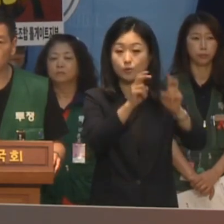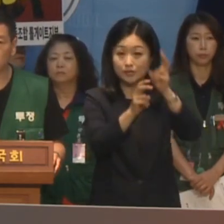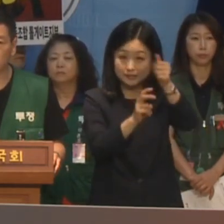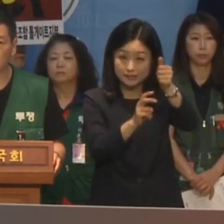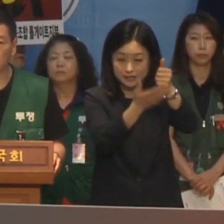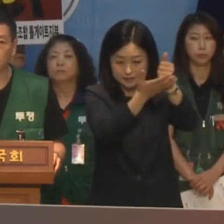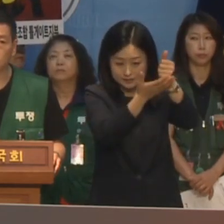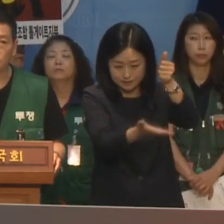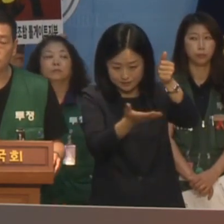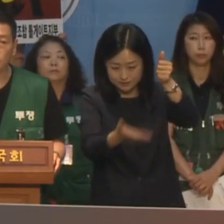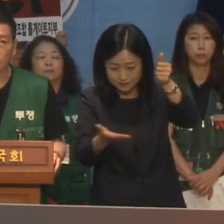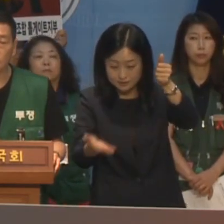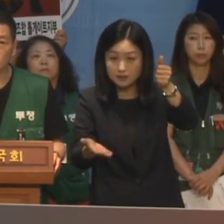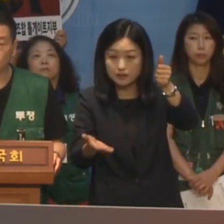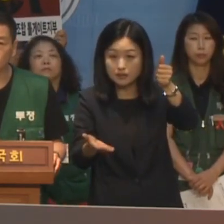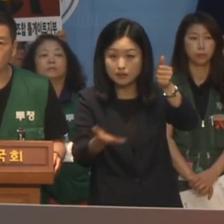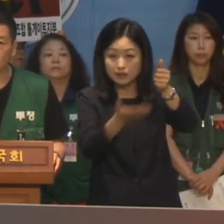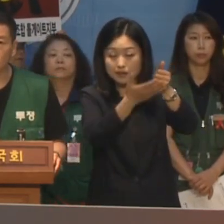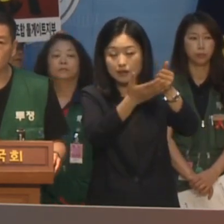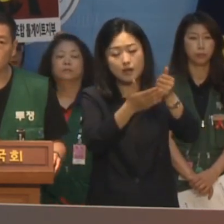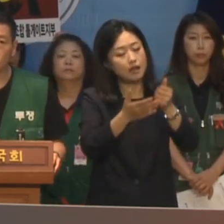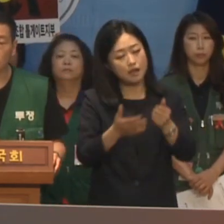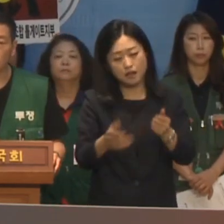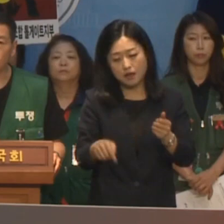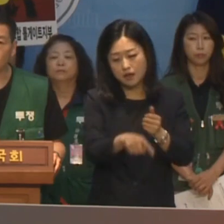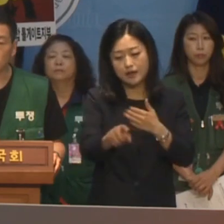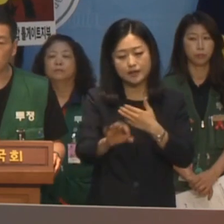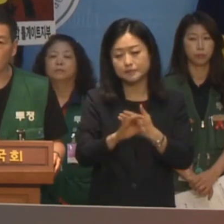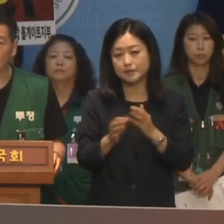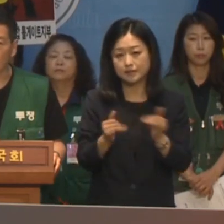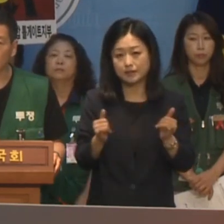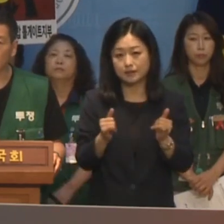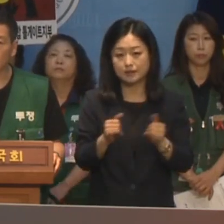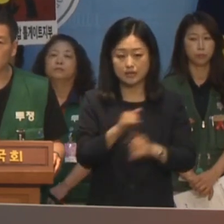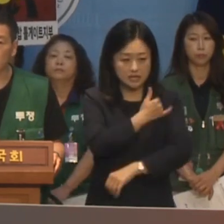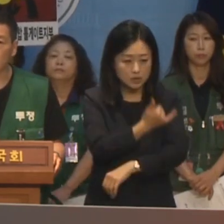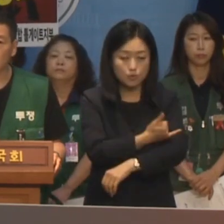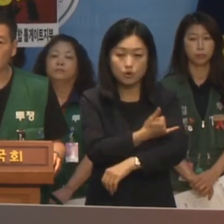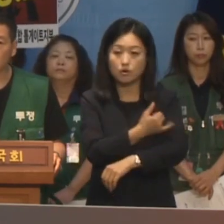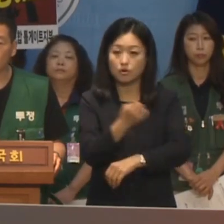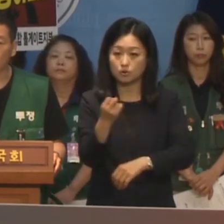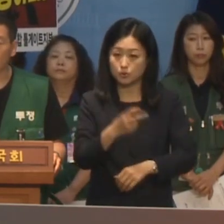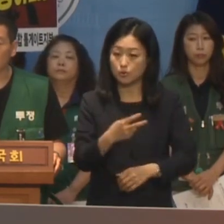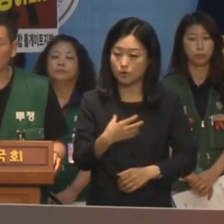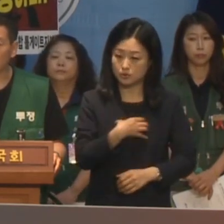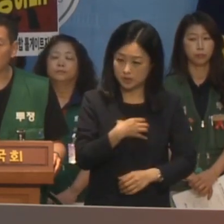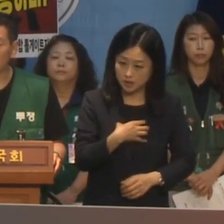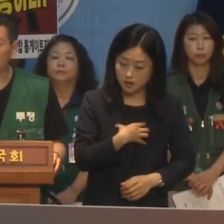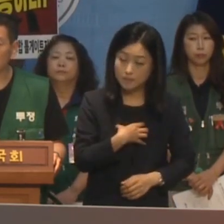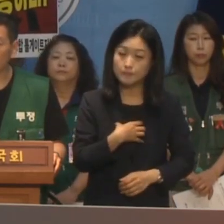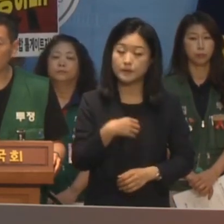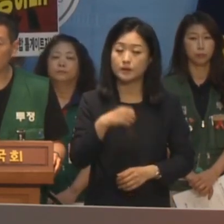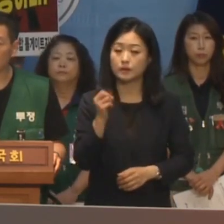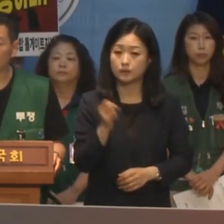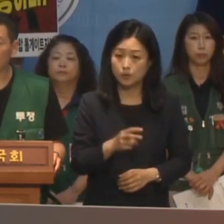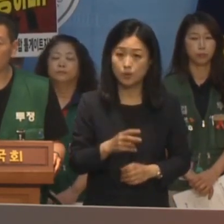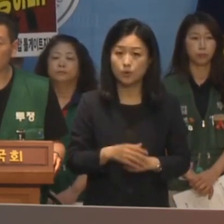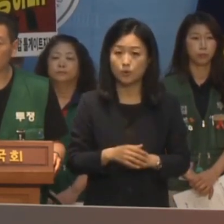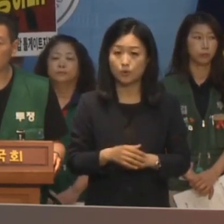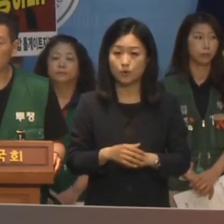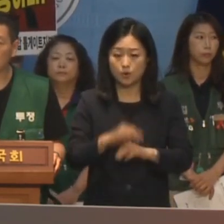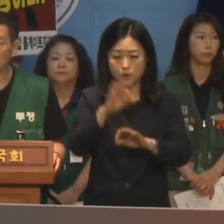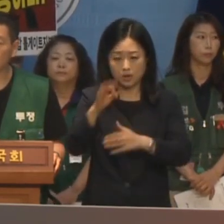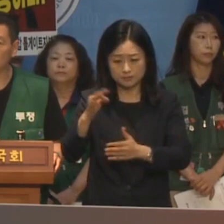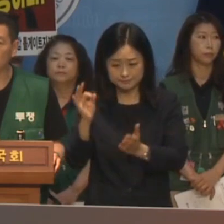비정규직 노동자들이 근로조건 그리고 인권 문제, 안전 문제 그리고 자본주의 사회에서의